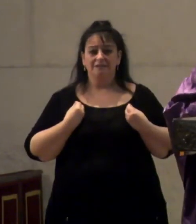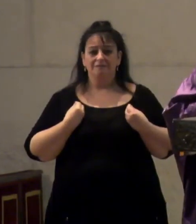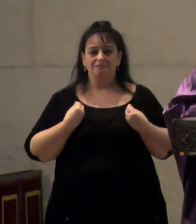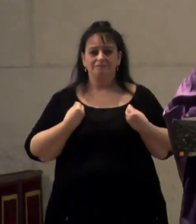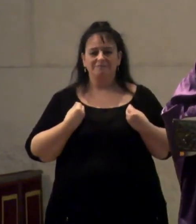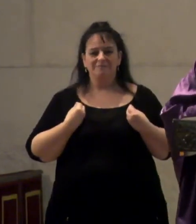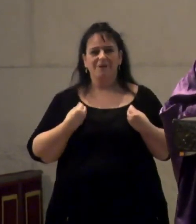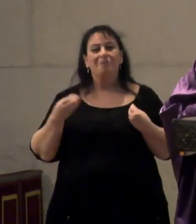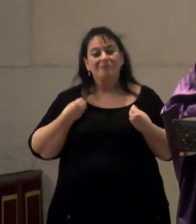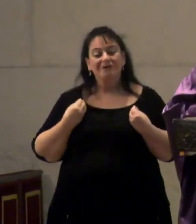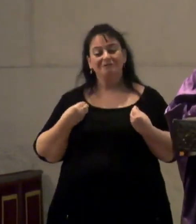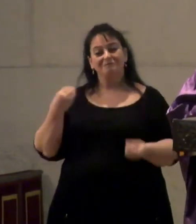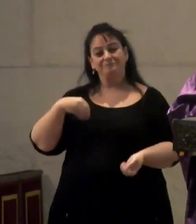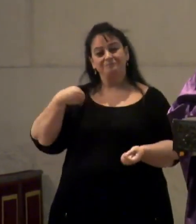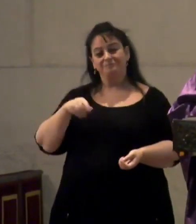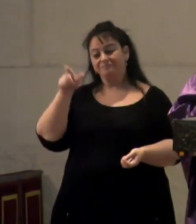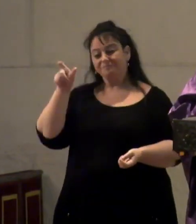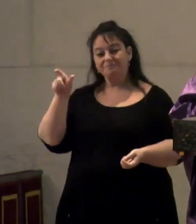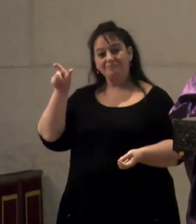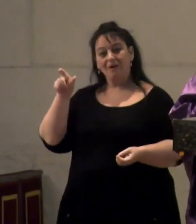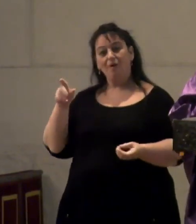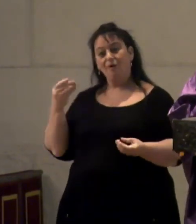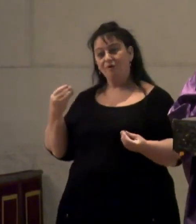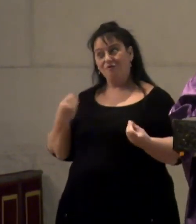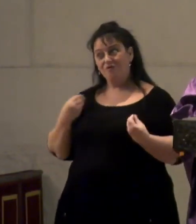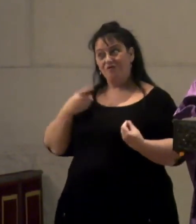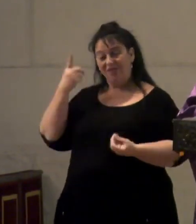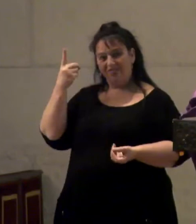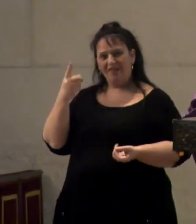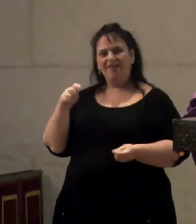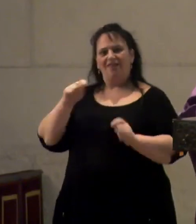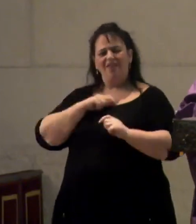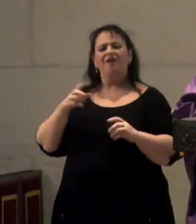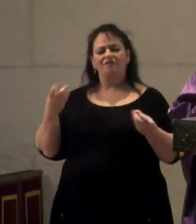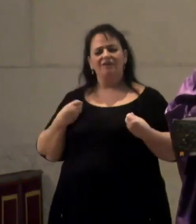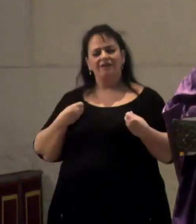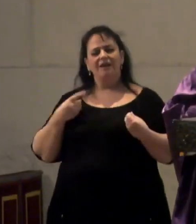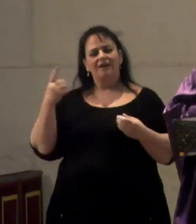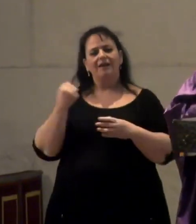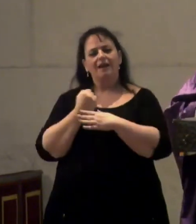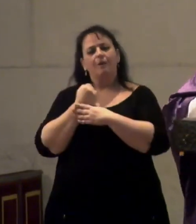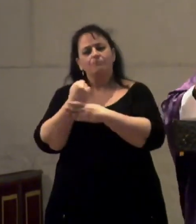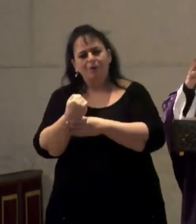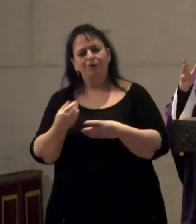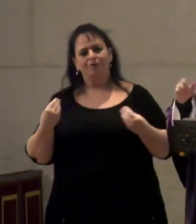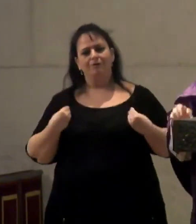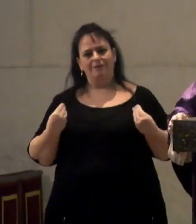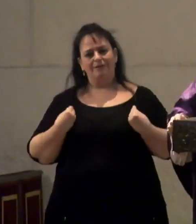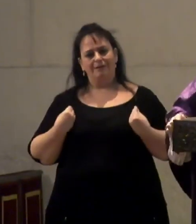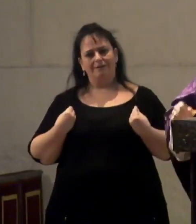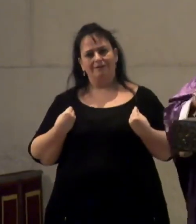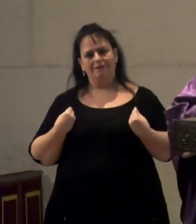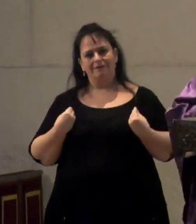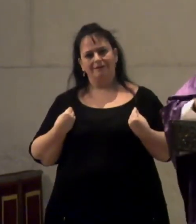El que es la vida es el que nos dio la vida, es el que sostiene la vida y es el